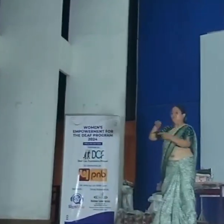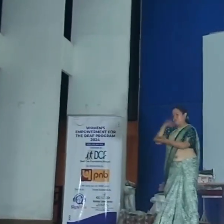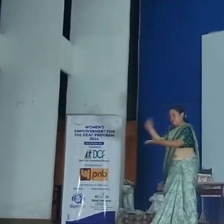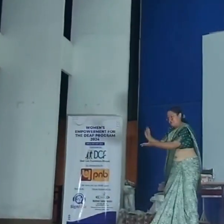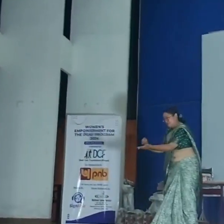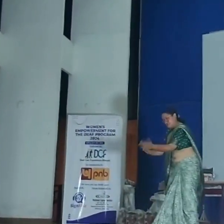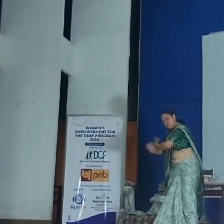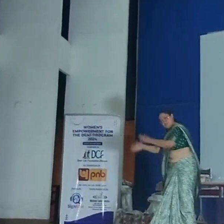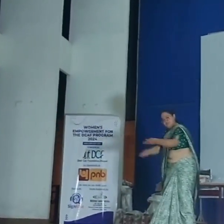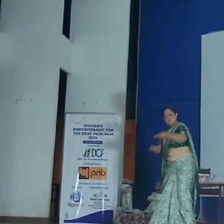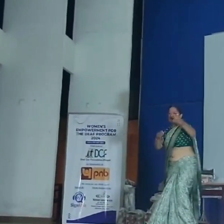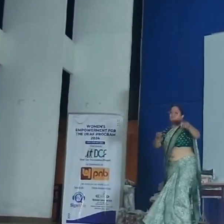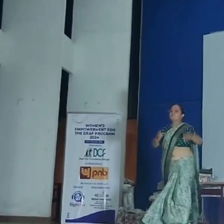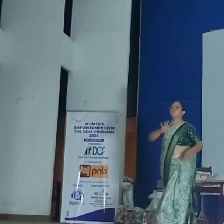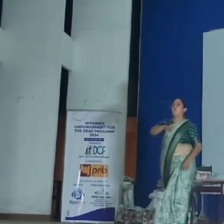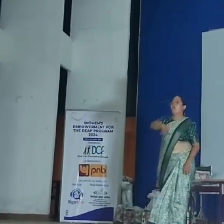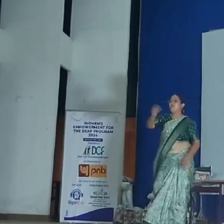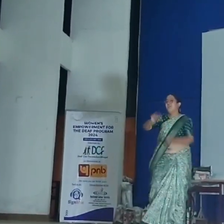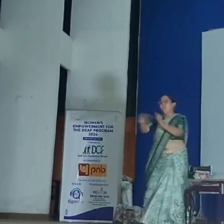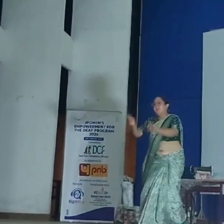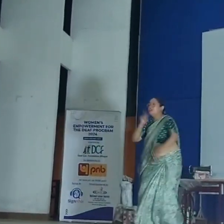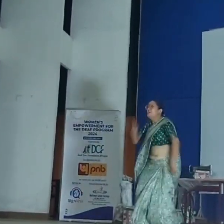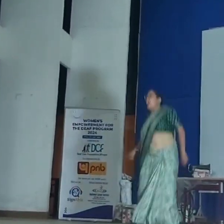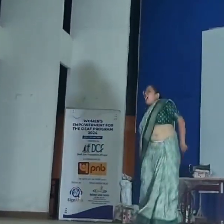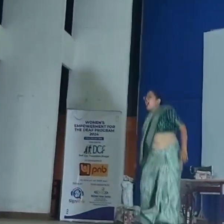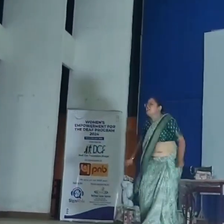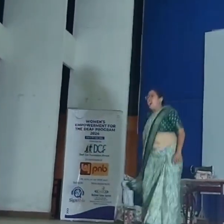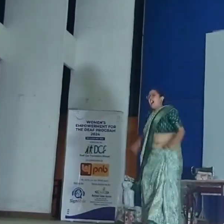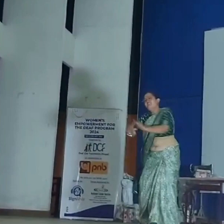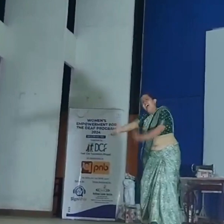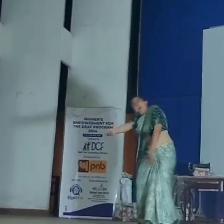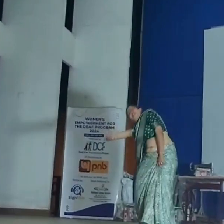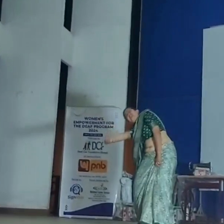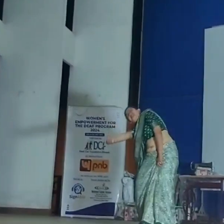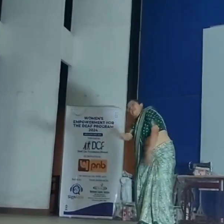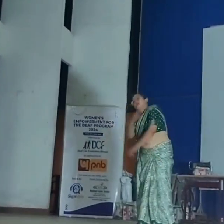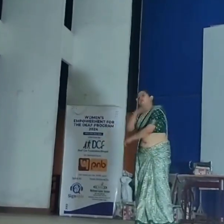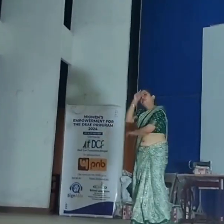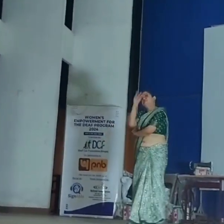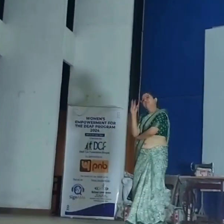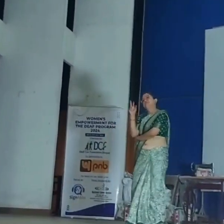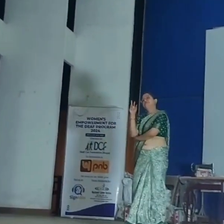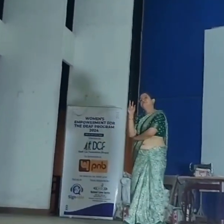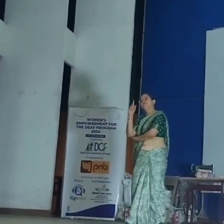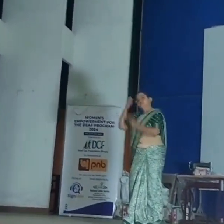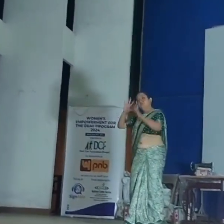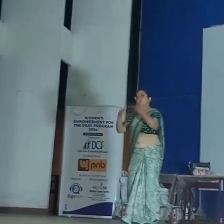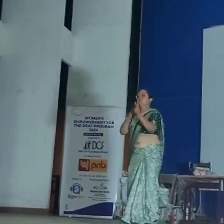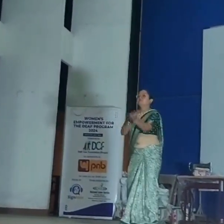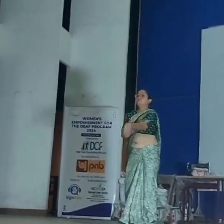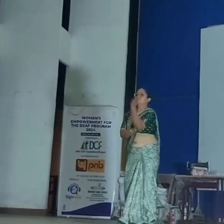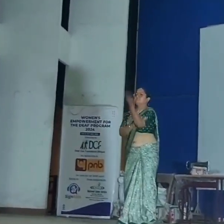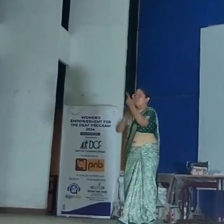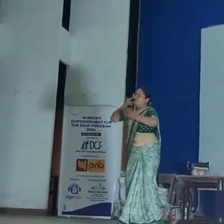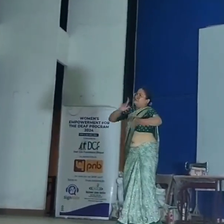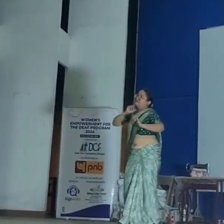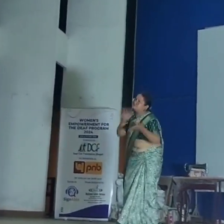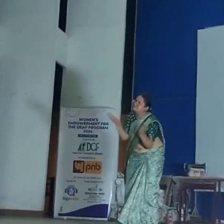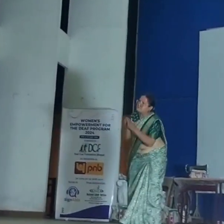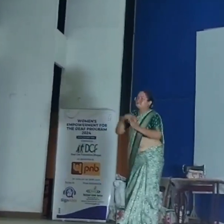फिर ऐसा किया उन्होंने उसे डंडे से मतलब करके कि उनकी मिस्टेक, हमने पूरा ये चेक किया,